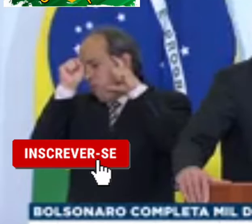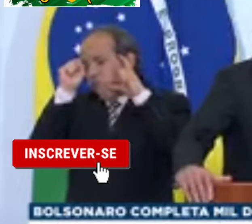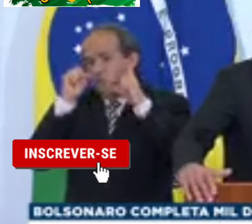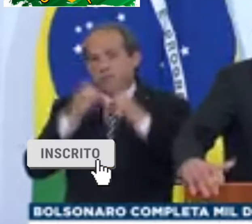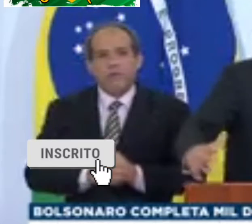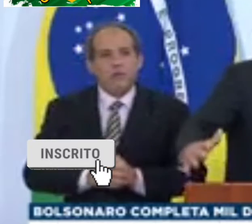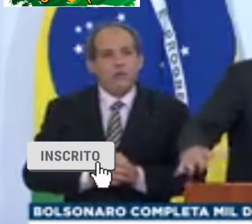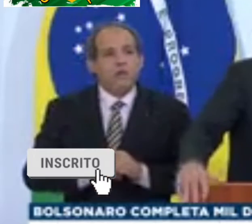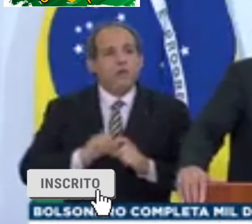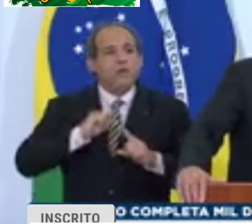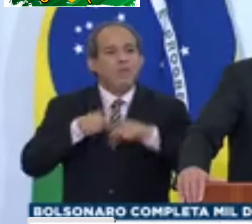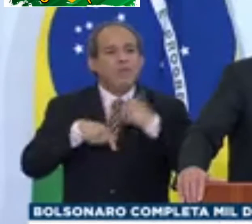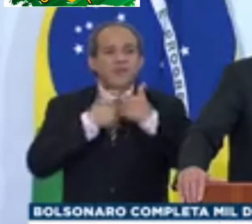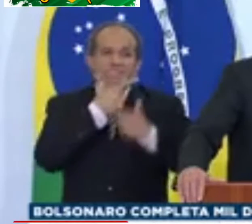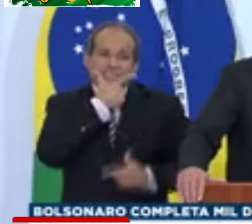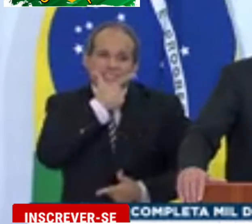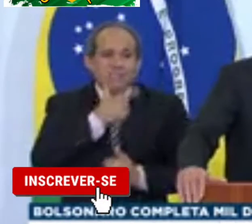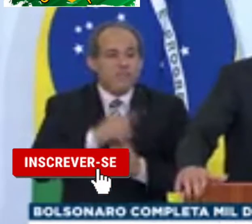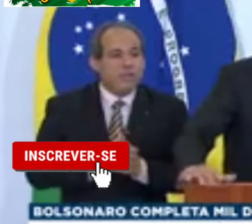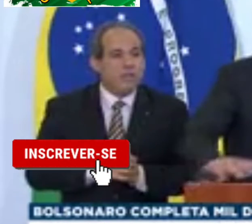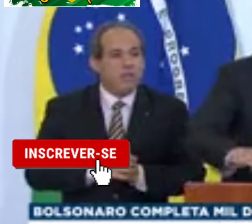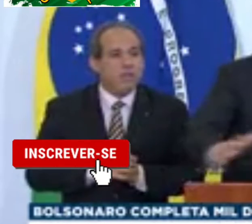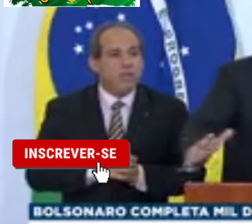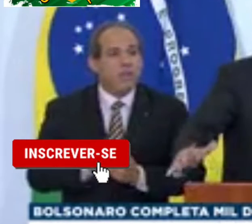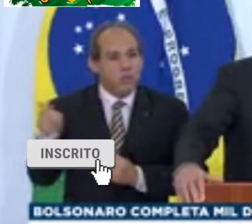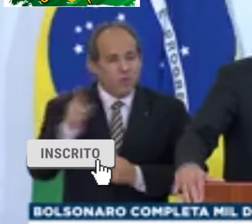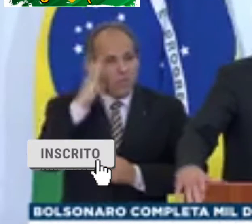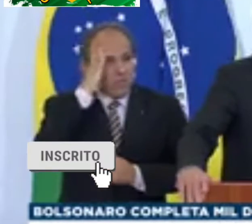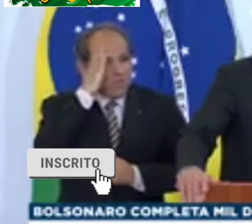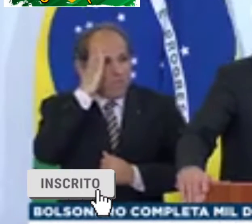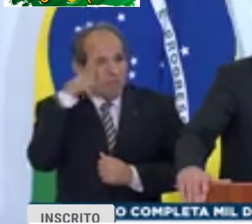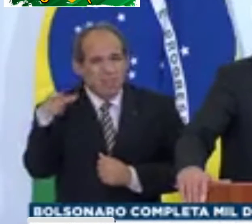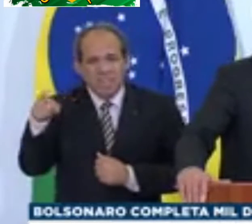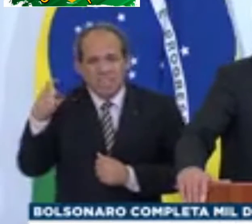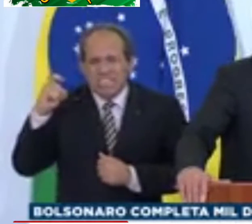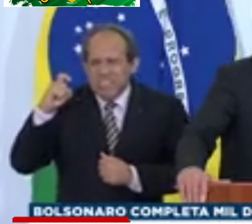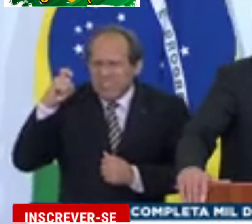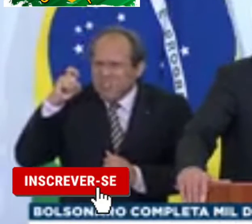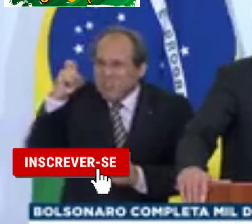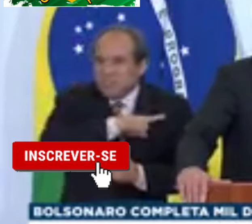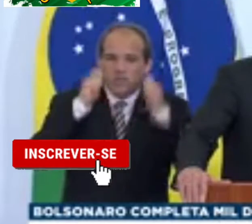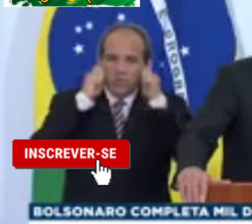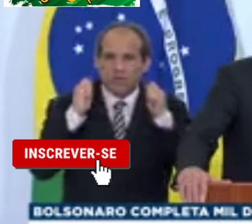Né? Ele sorriu. Todo mundo sabe que raramente ele tira a máscara.